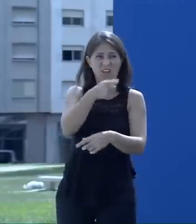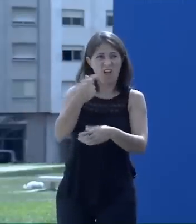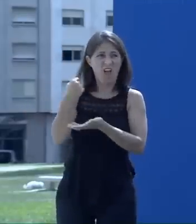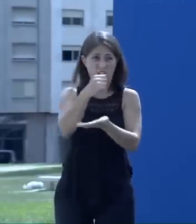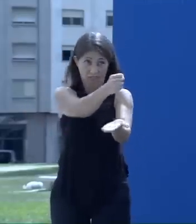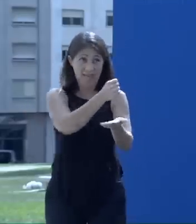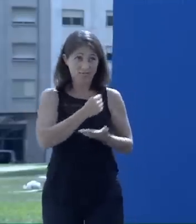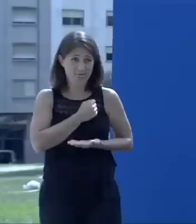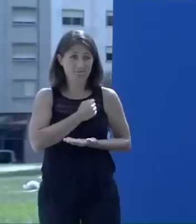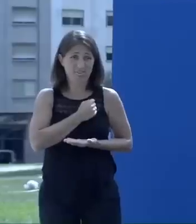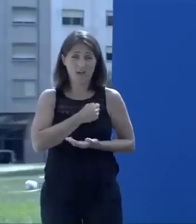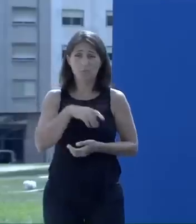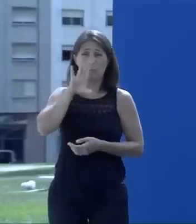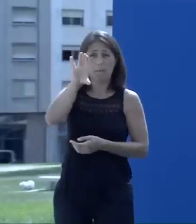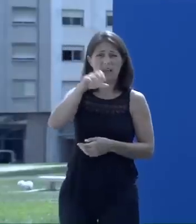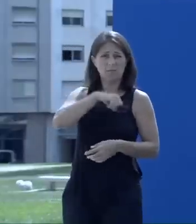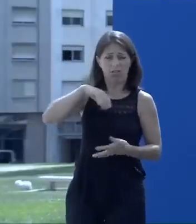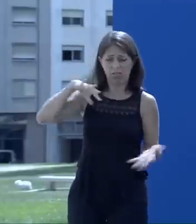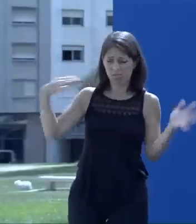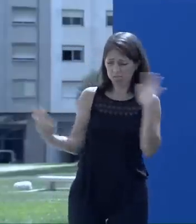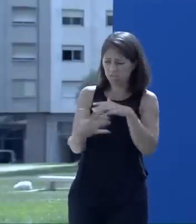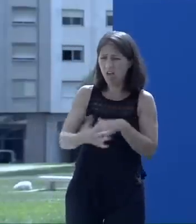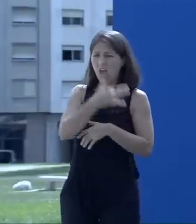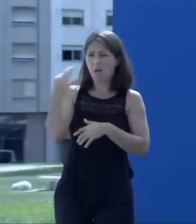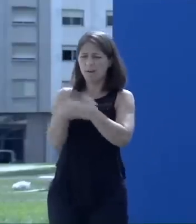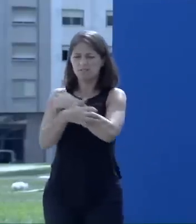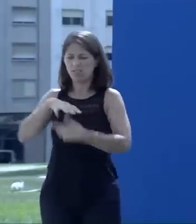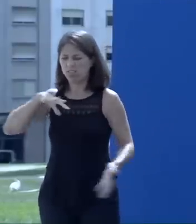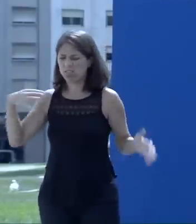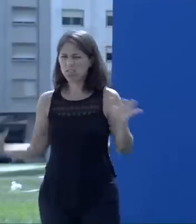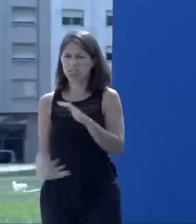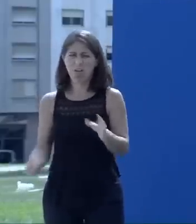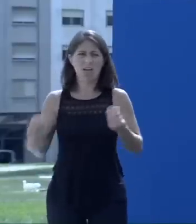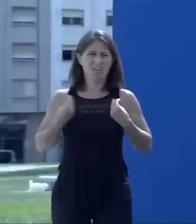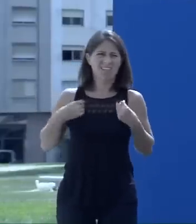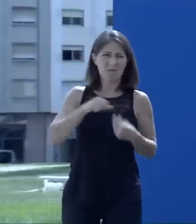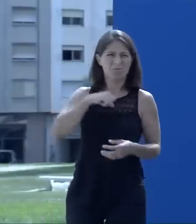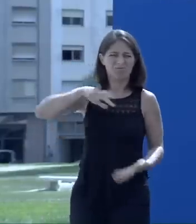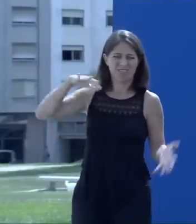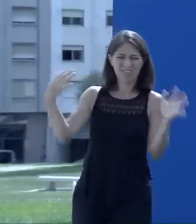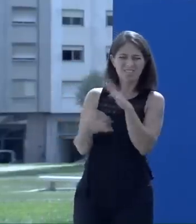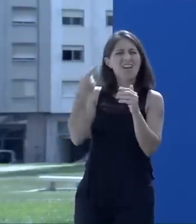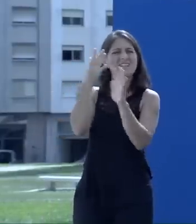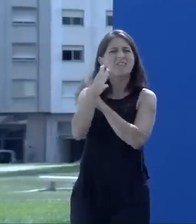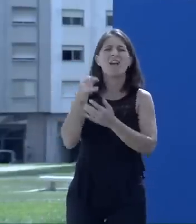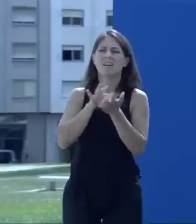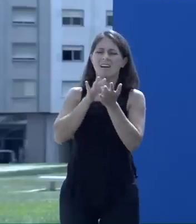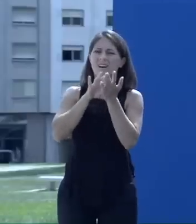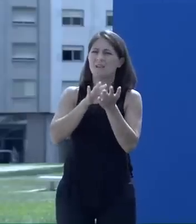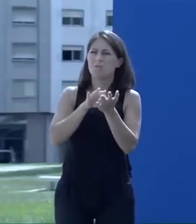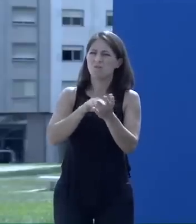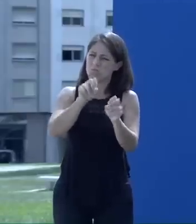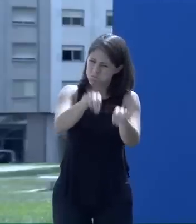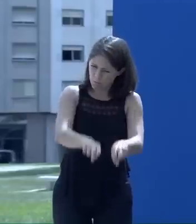país absolutamente privatizado e precarizado. A privatización da sanidade supuxo a empeora da calidade do servicio, a empeora da calidade